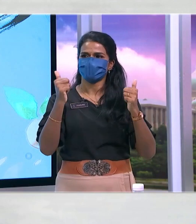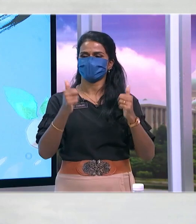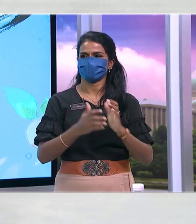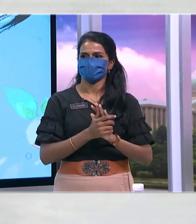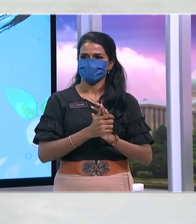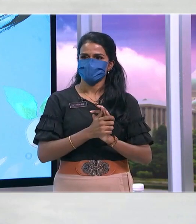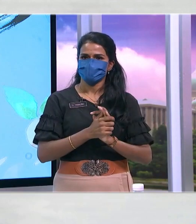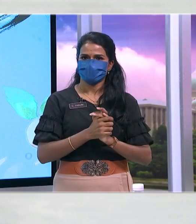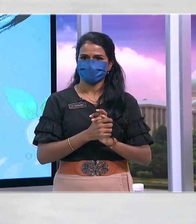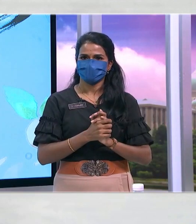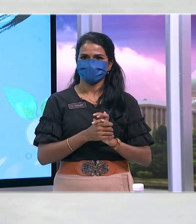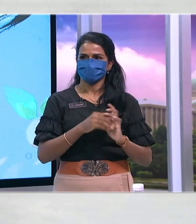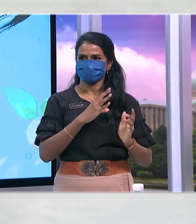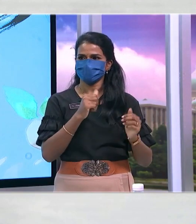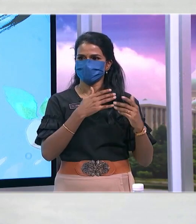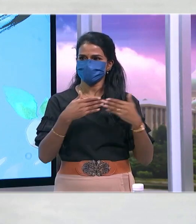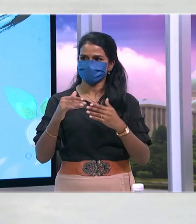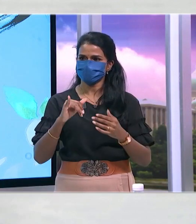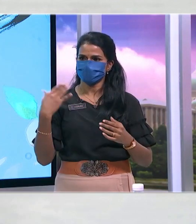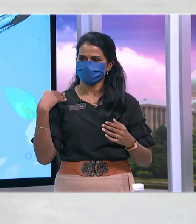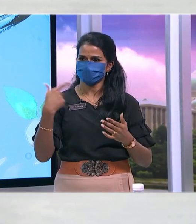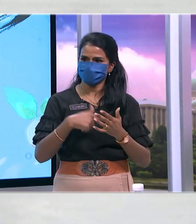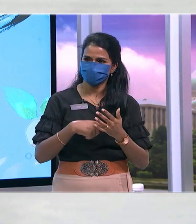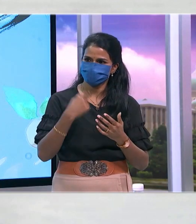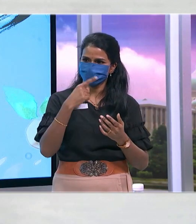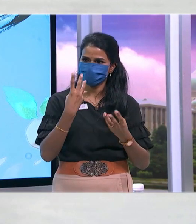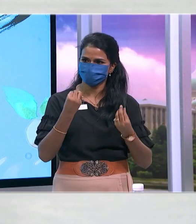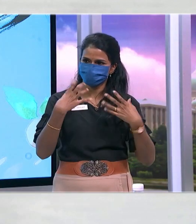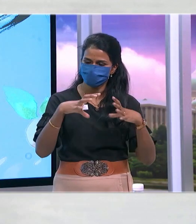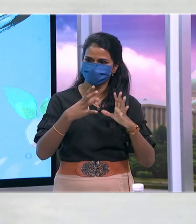Okey. Dan seterusnya, ada lagi siapa mahu cuba?